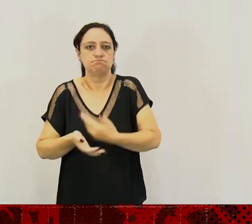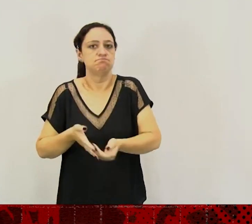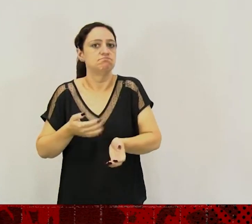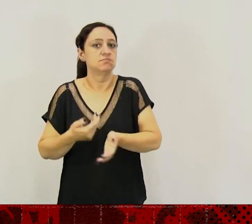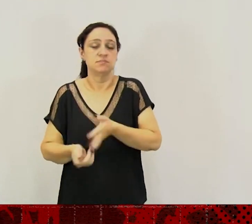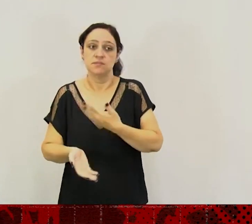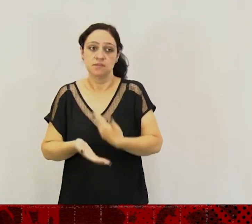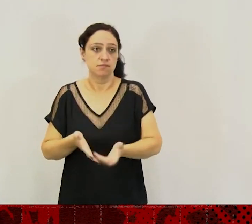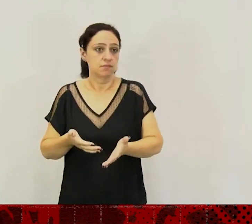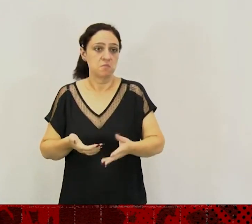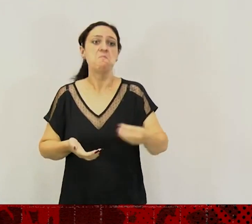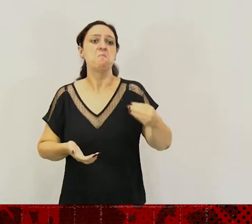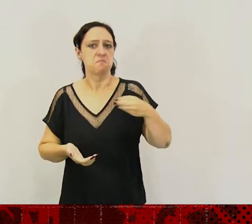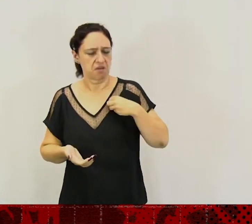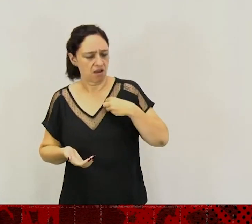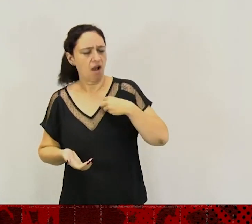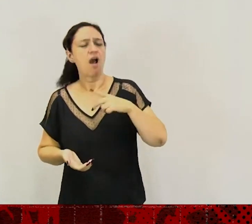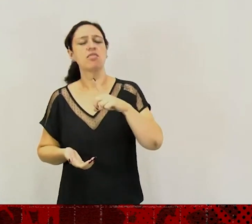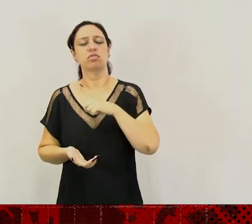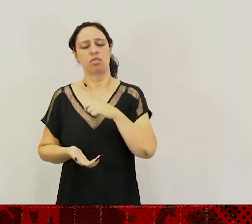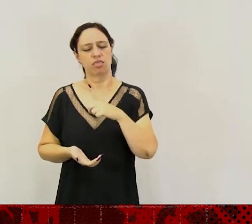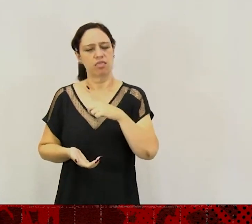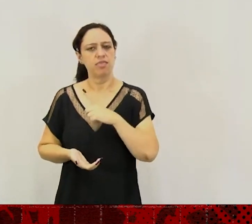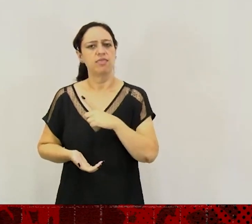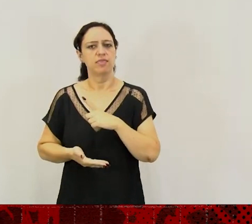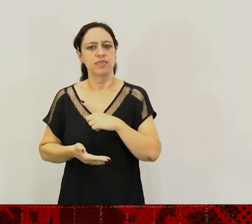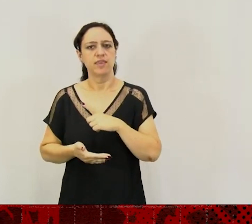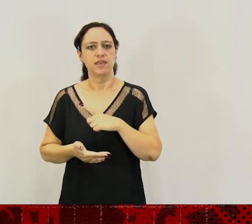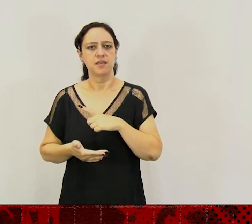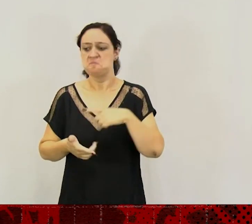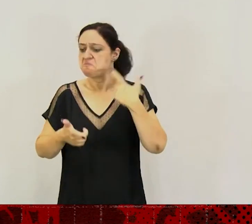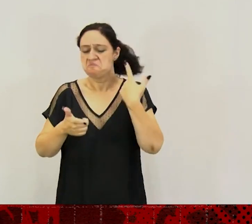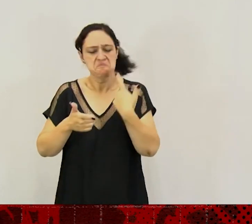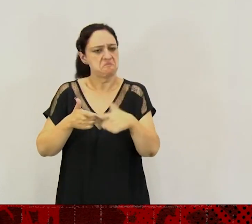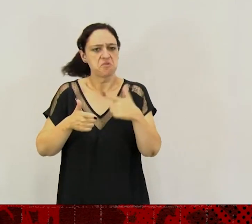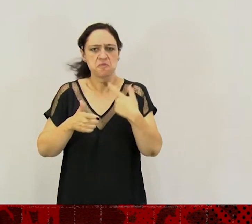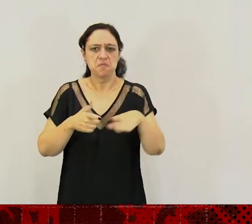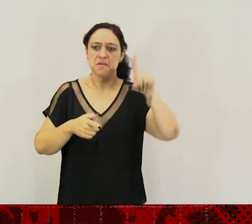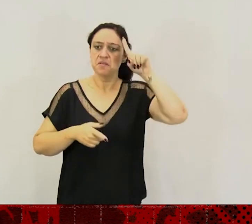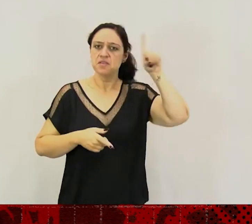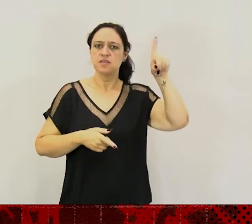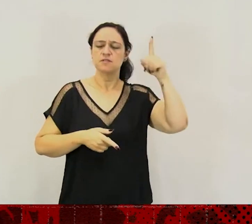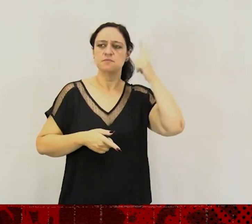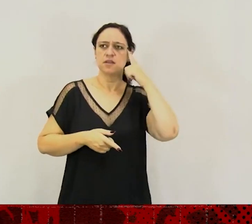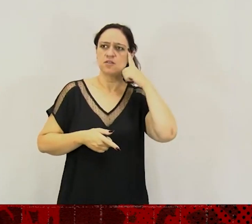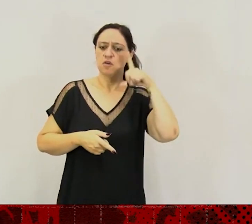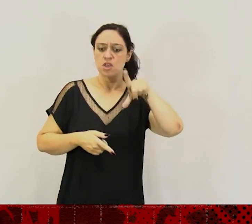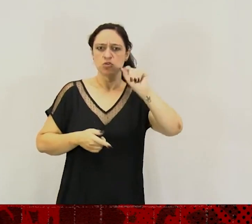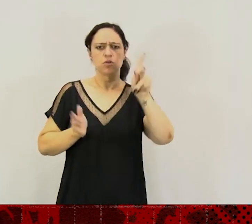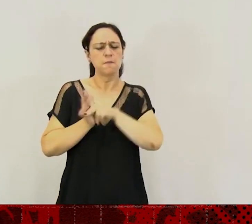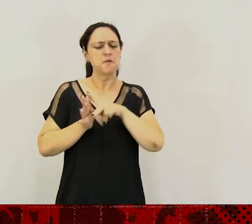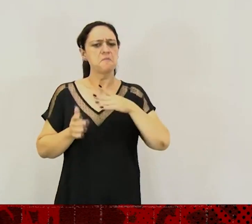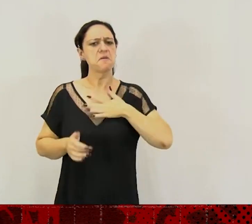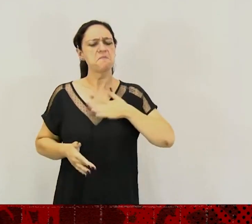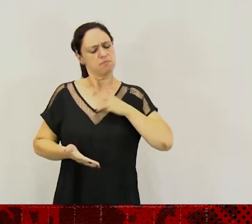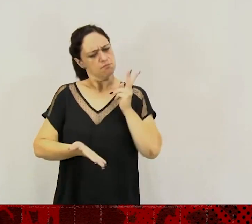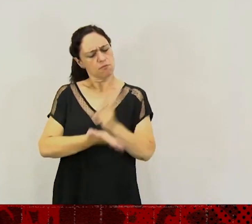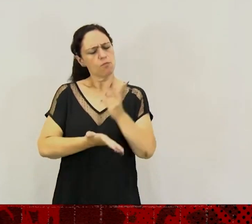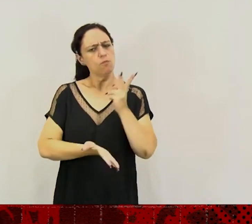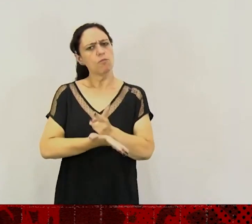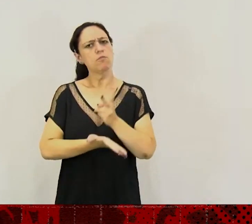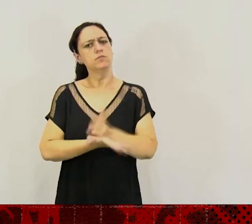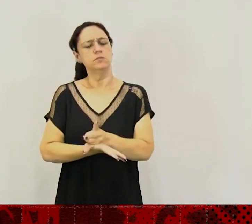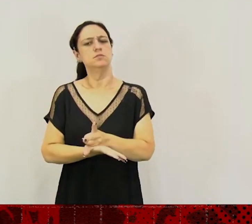quanto dano, quanto prejuízo o diabo possa causar, a minha escolha é que vai